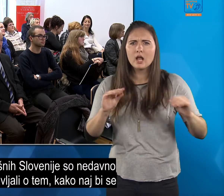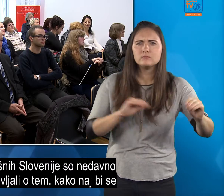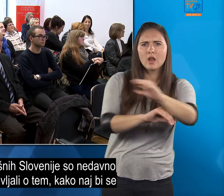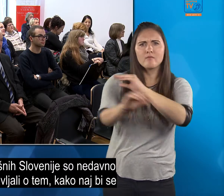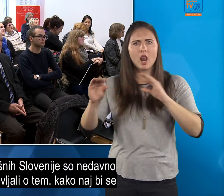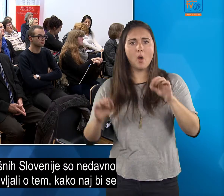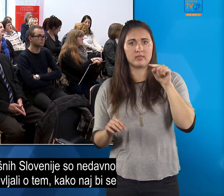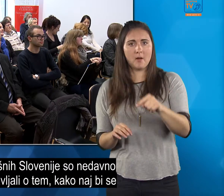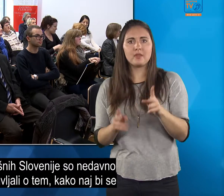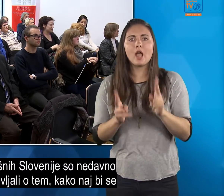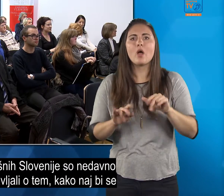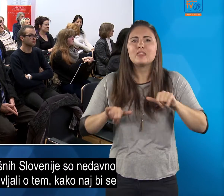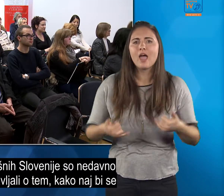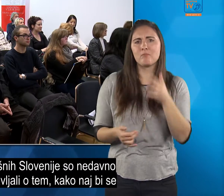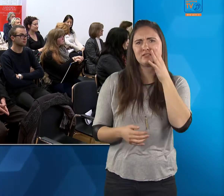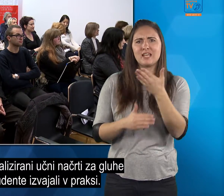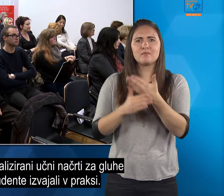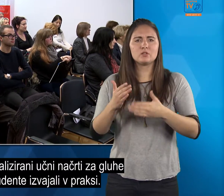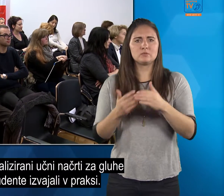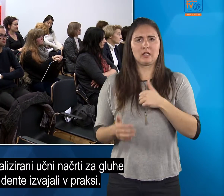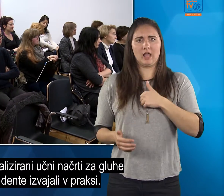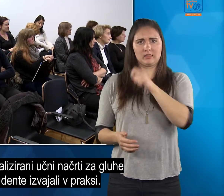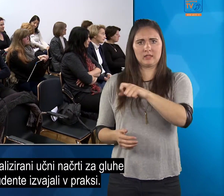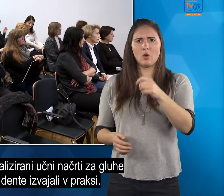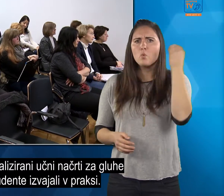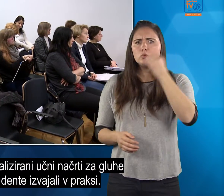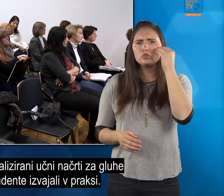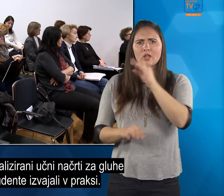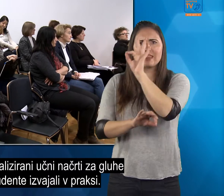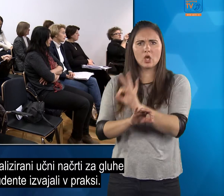se individualizirani učni načrti za gluhe študente izvajali v praksi.